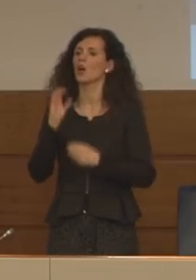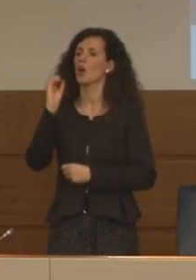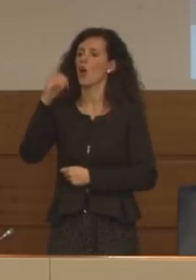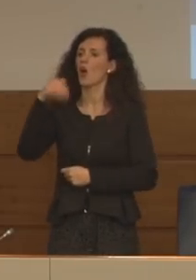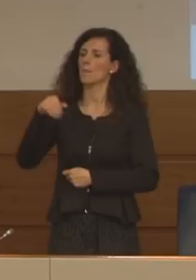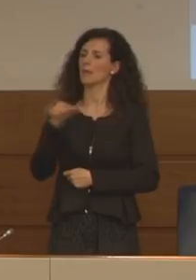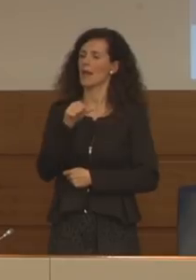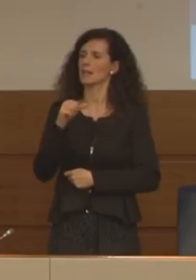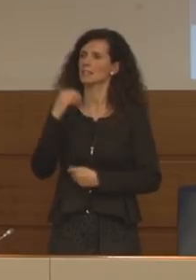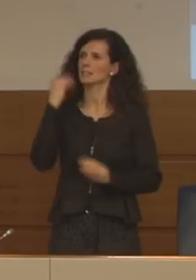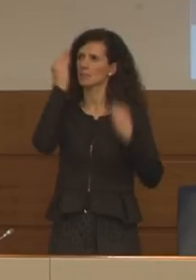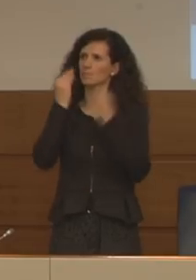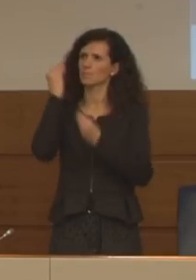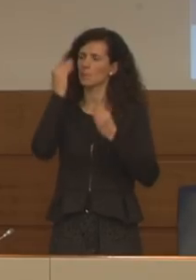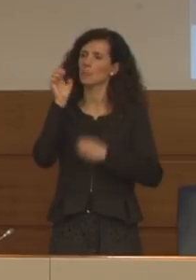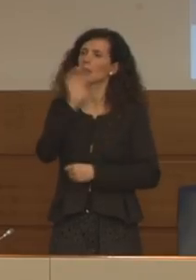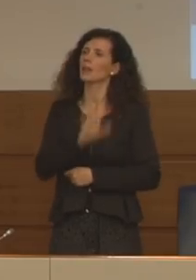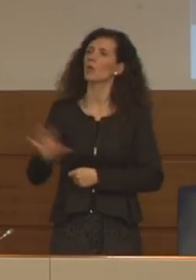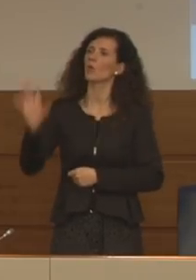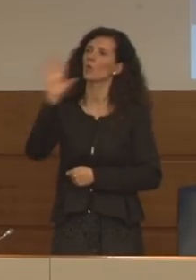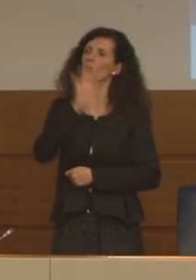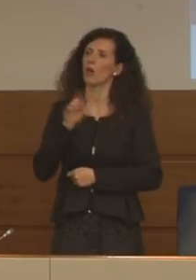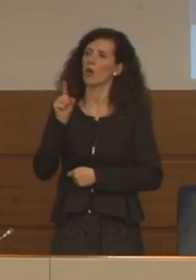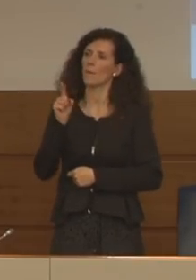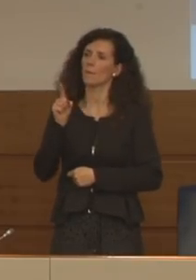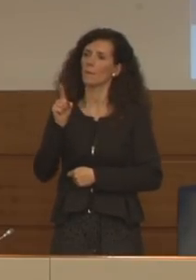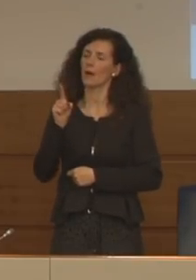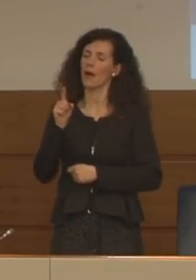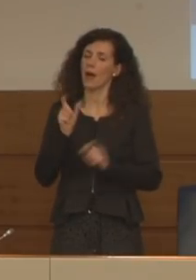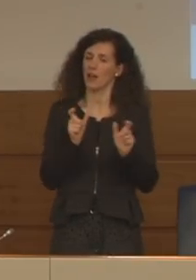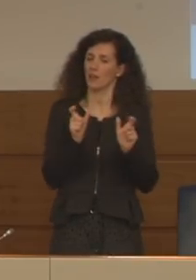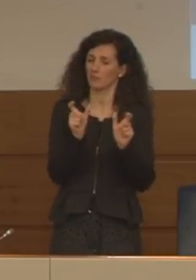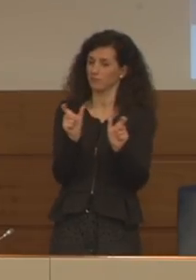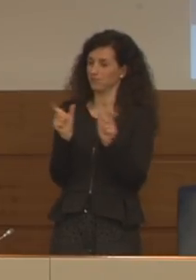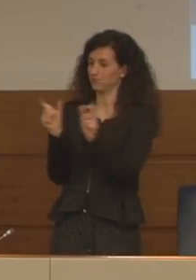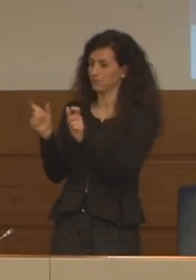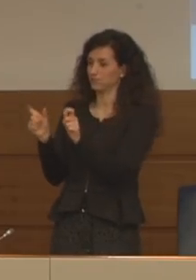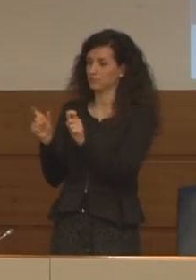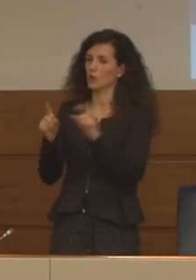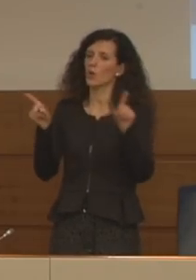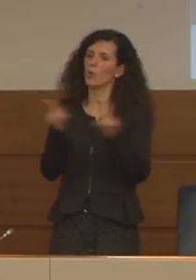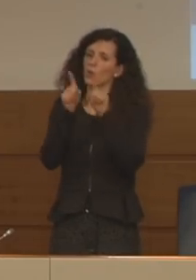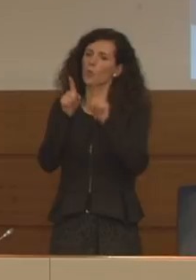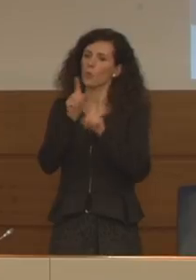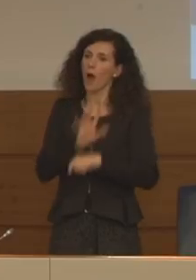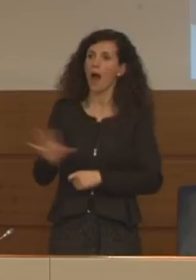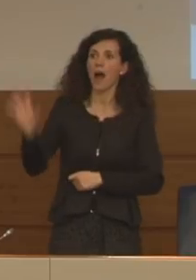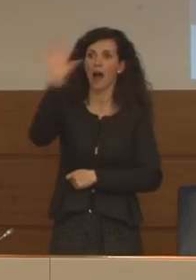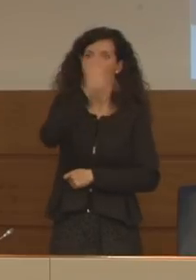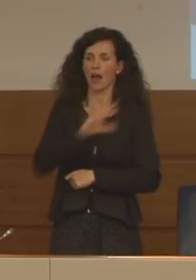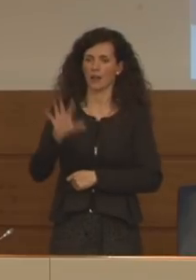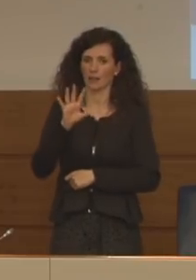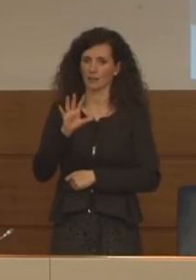sia necessario che l'europa unita faccia delle misure uguali in tutto il continente grazie